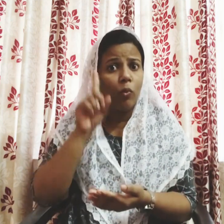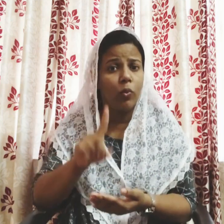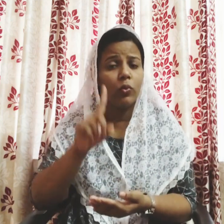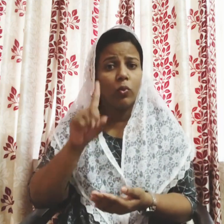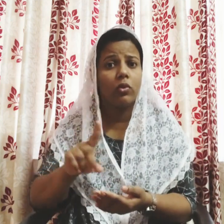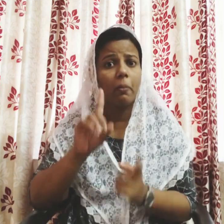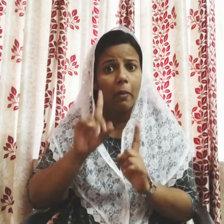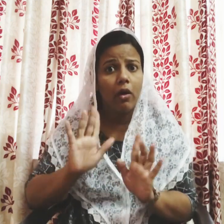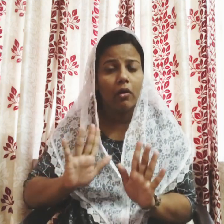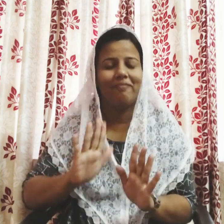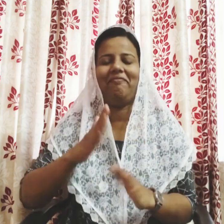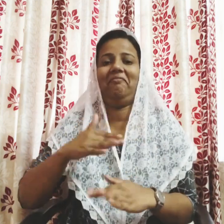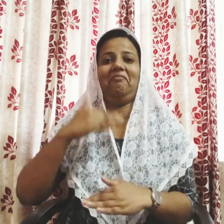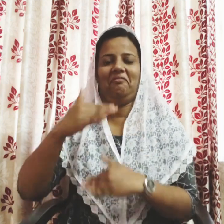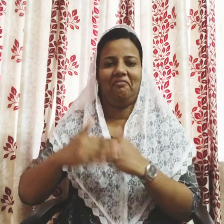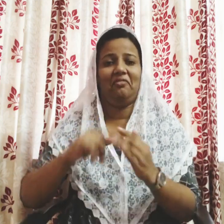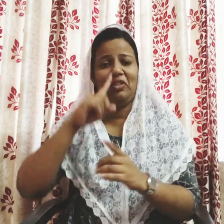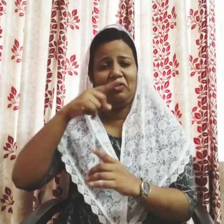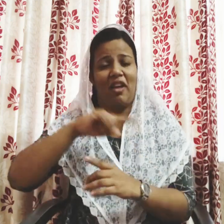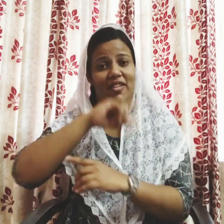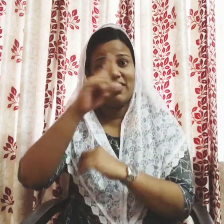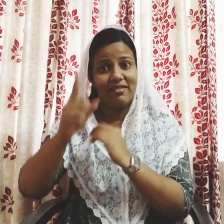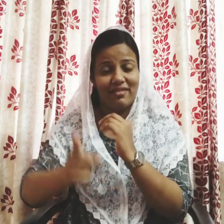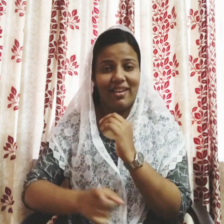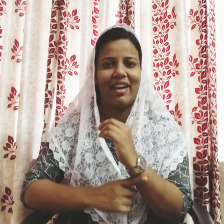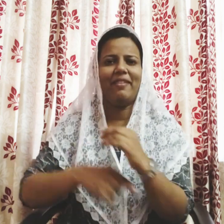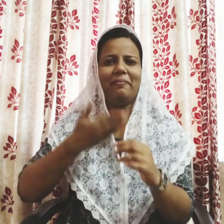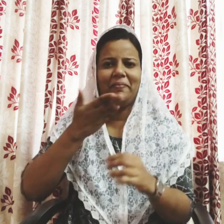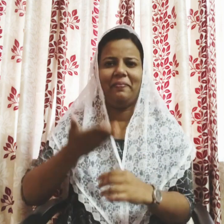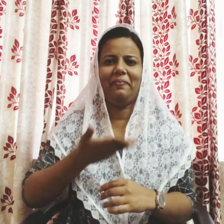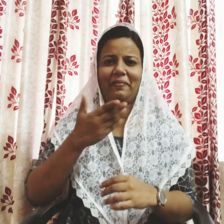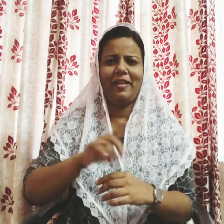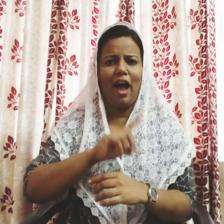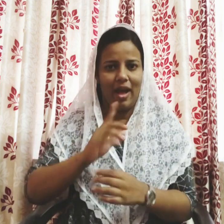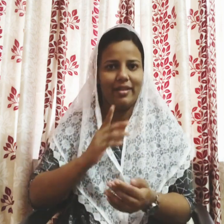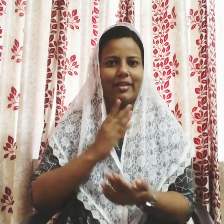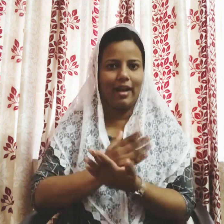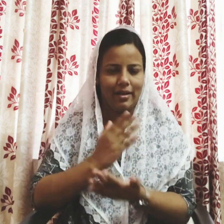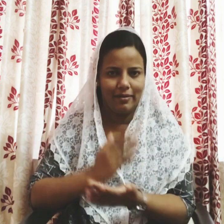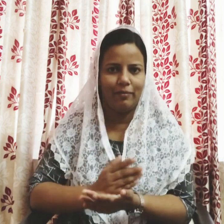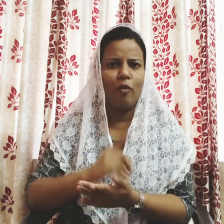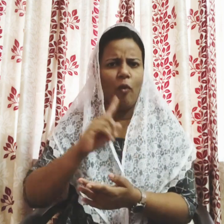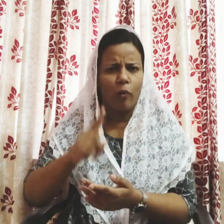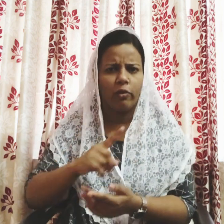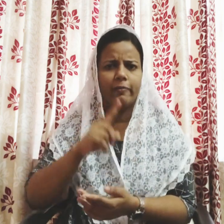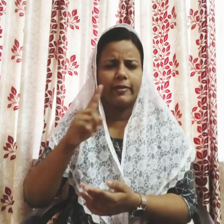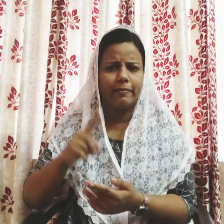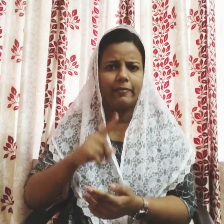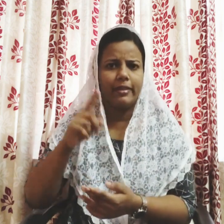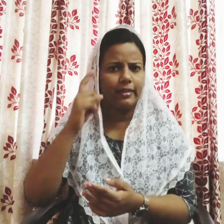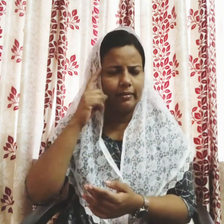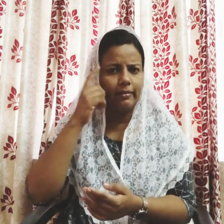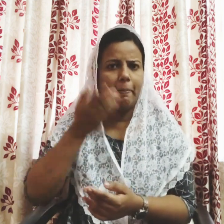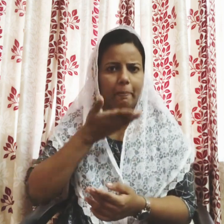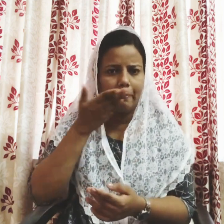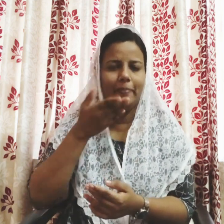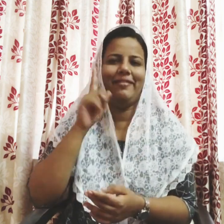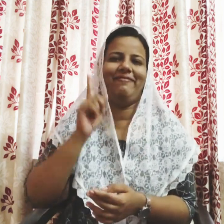അതാത് ദിവസങ്ങളിലേക്ക് മാത്രമുള്ളതല്ല, ജീവിതകാലം മുഴുവനിലേക്ക് ഉള്ളതാണ്. അതുകൊണ്ട് നിങ്ങൾ ഓരോ ദിവസത്തെ വചനവും ശ്രദ്ധയോടെ പഠിക്കണം